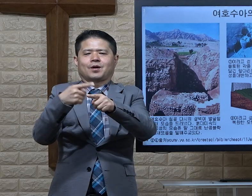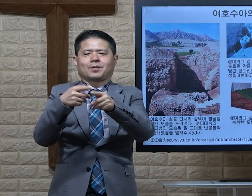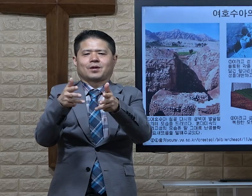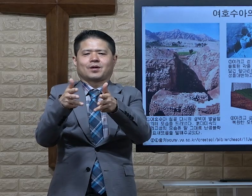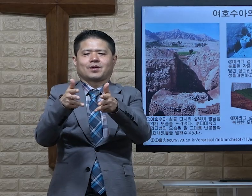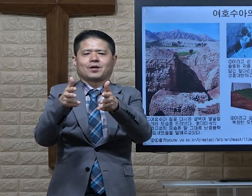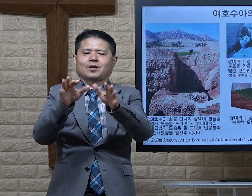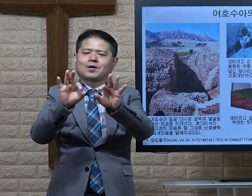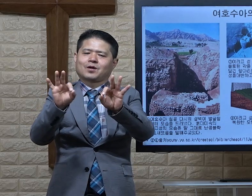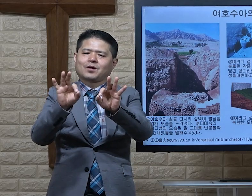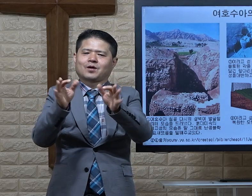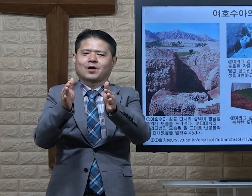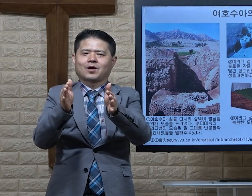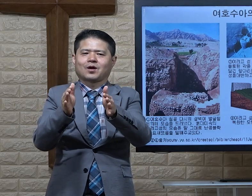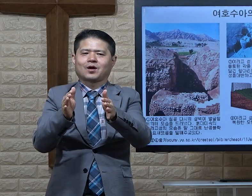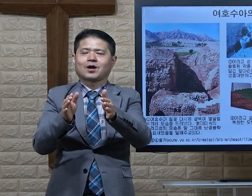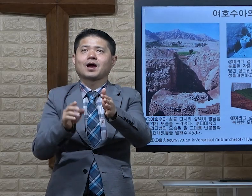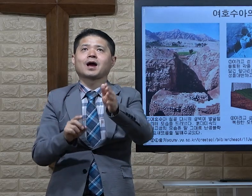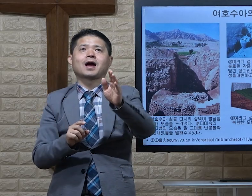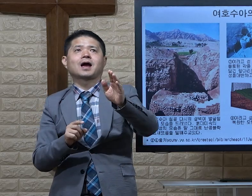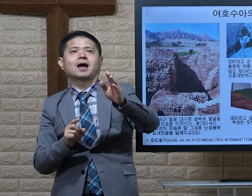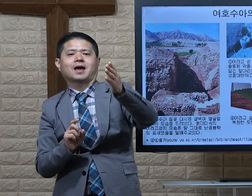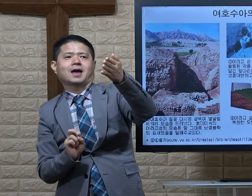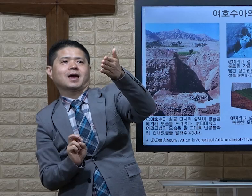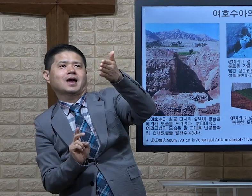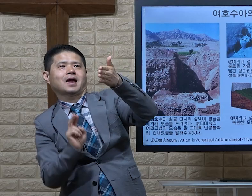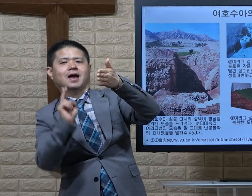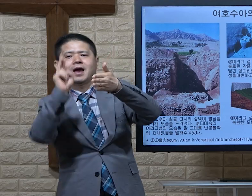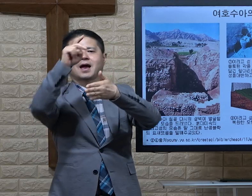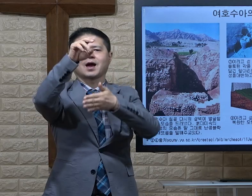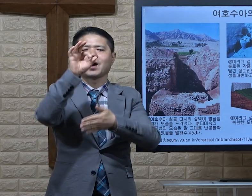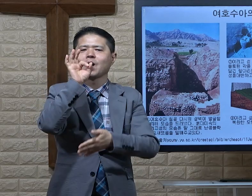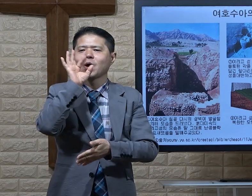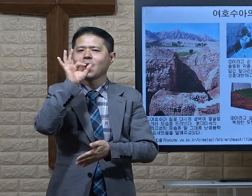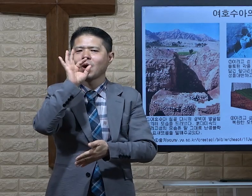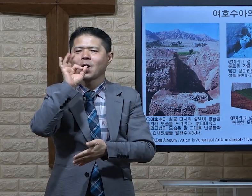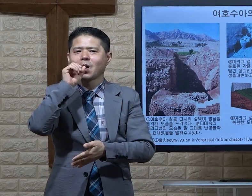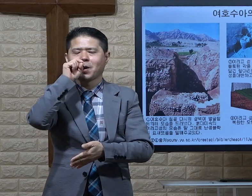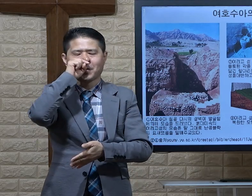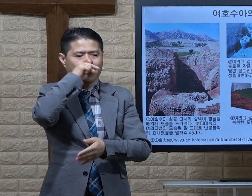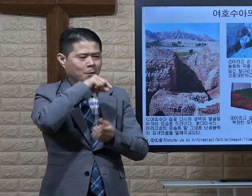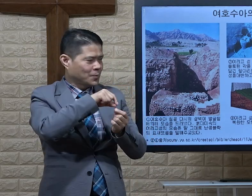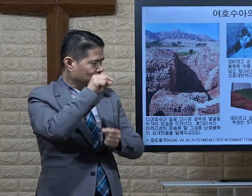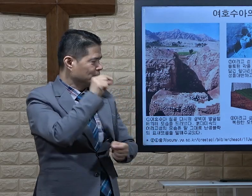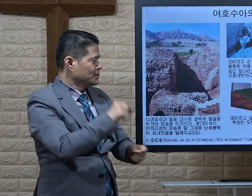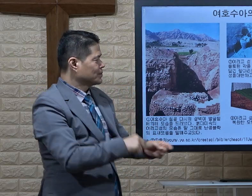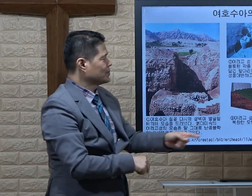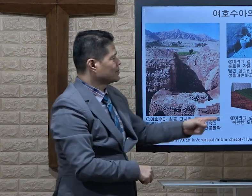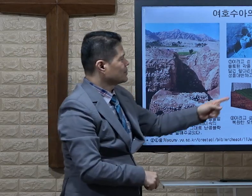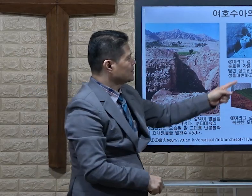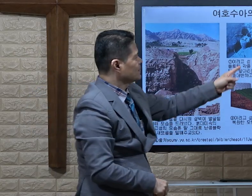아파트로 치면 8층에서 10층 정도, 결코 넘어올 수도 없었던 그